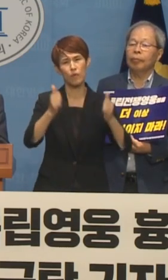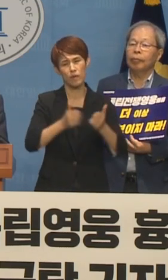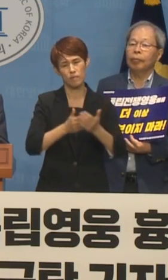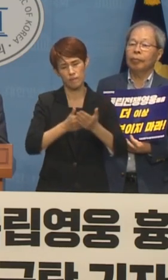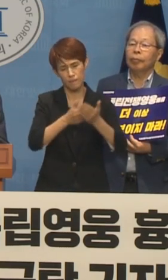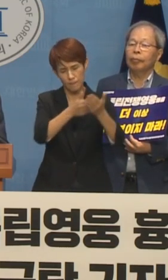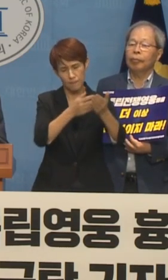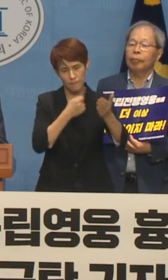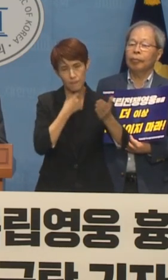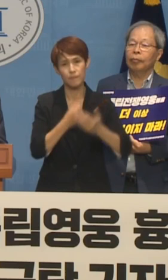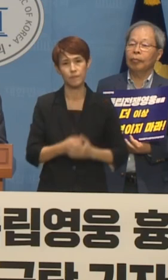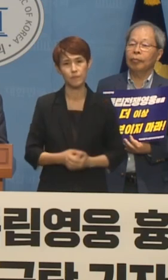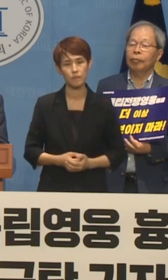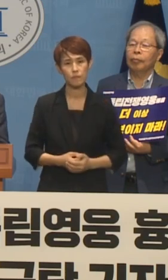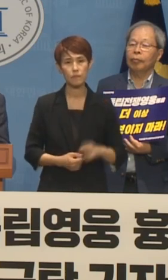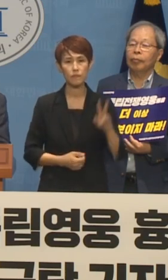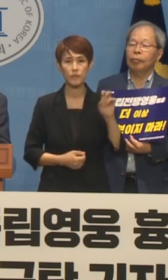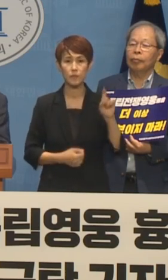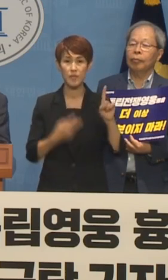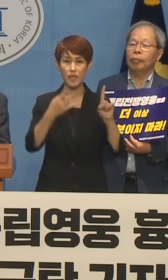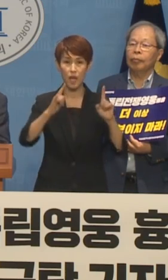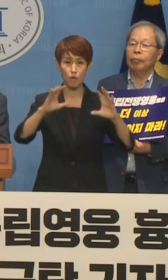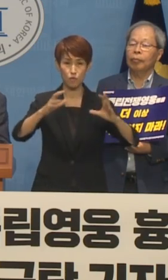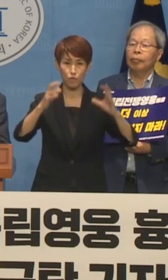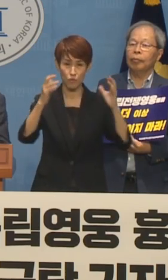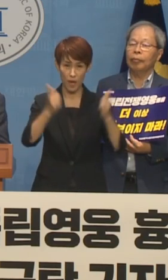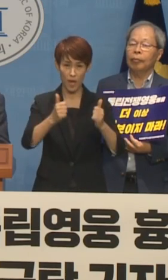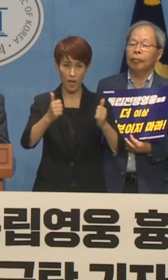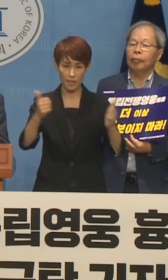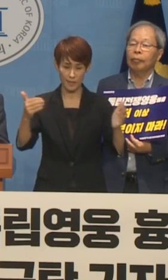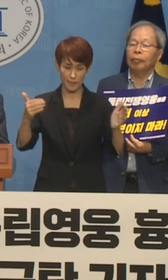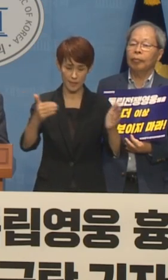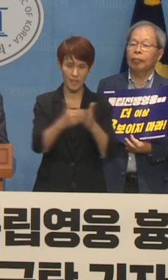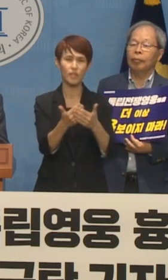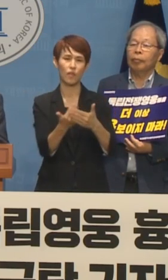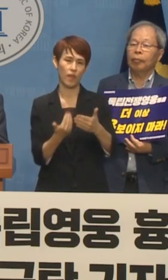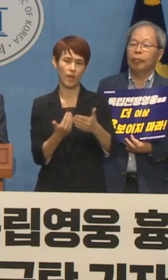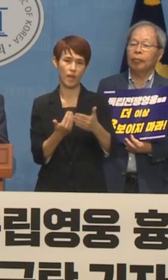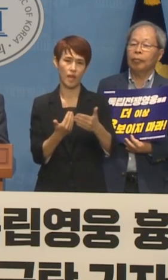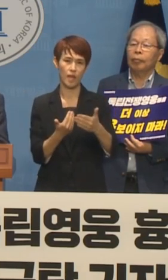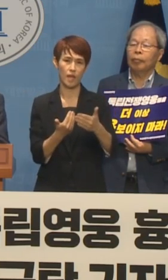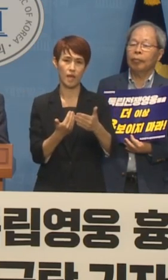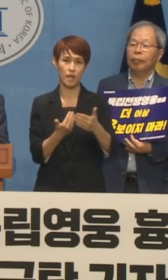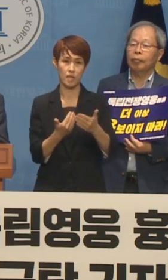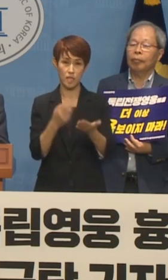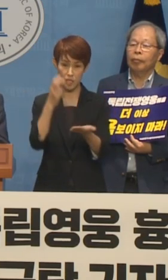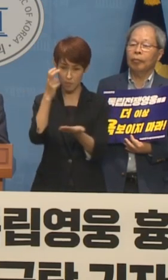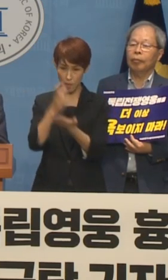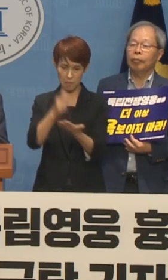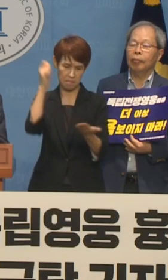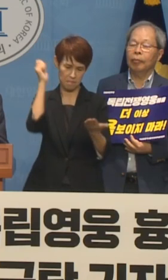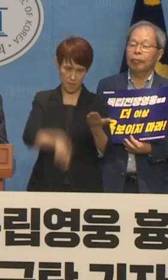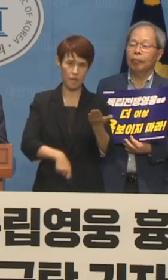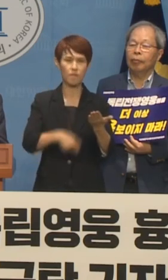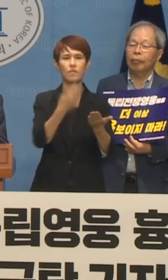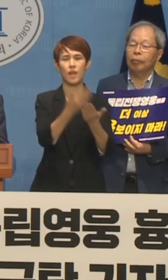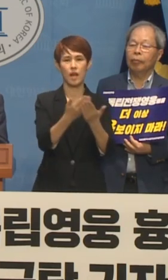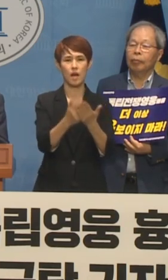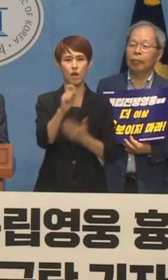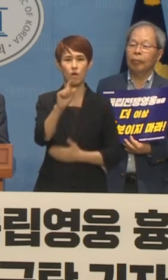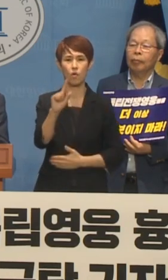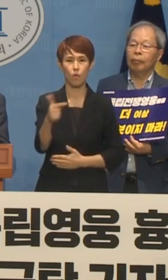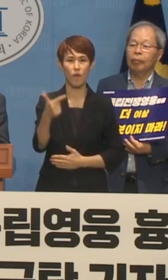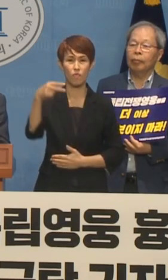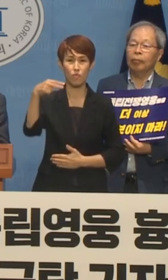호소합니다. 21대 국회가 문을 닫기 전에 그 법안을 통과시켜 관도